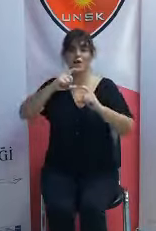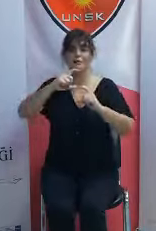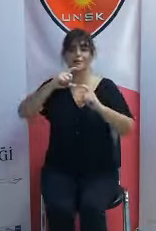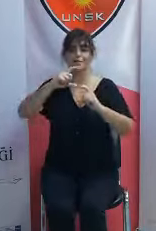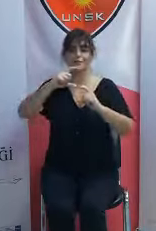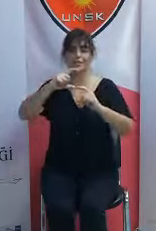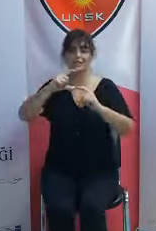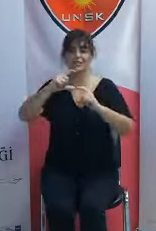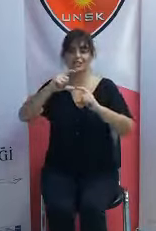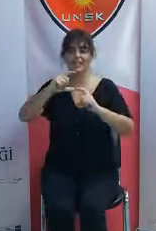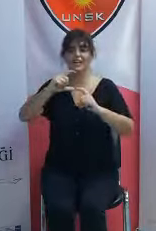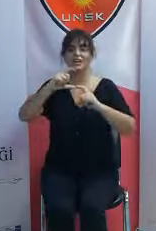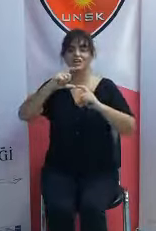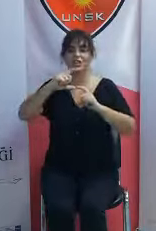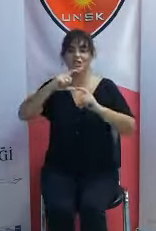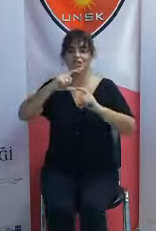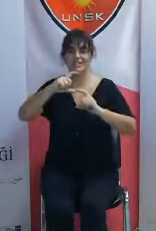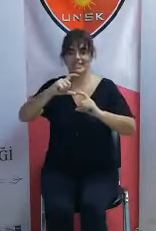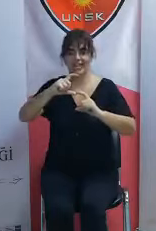parmağımızı birleştirerek S.